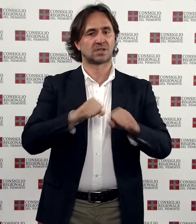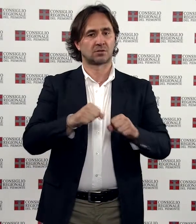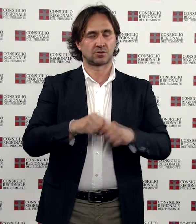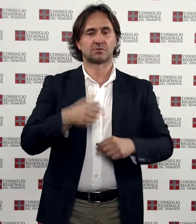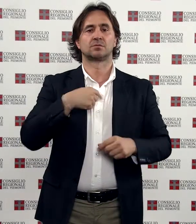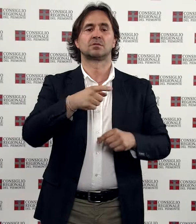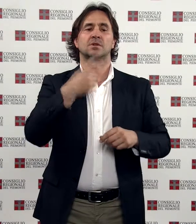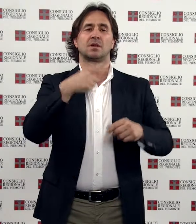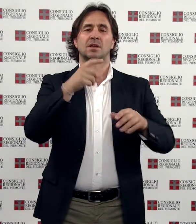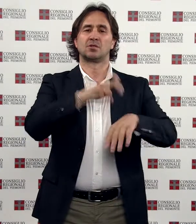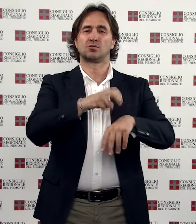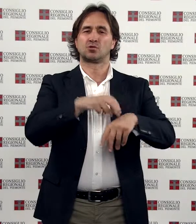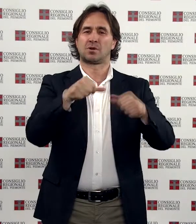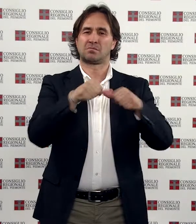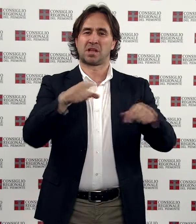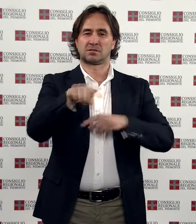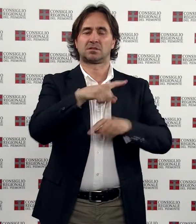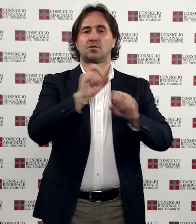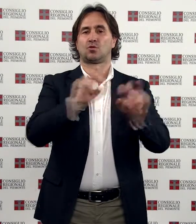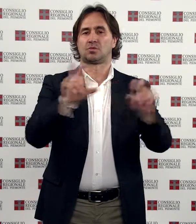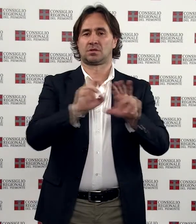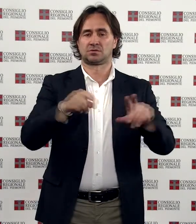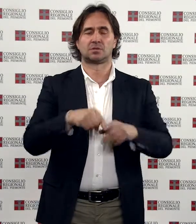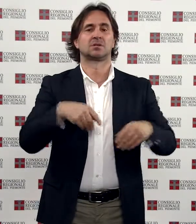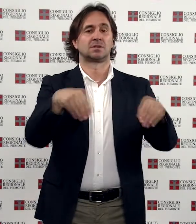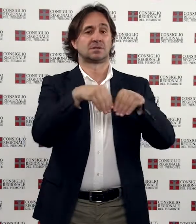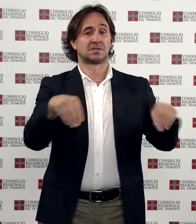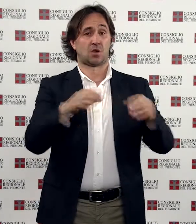Comunicazione sui medici di base. Salone del libro.